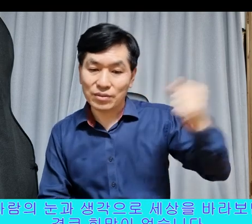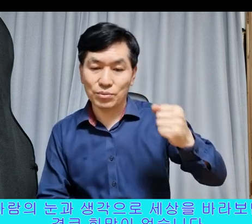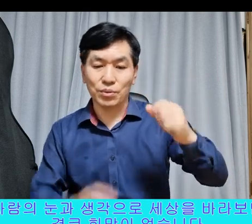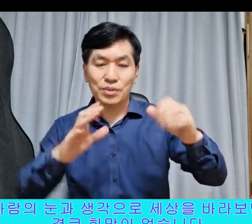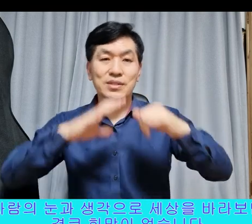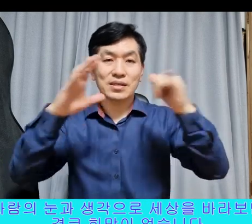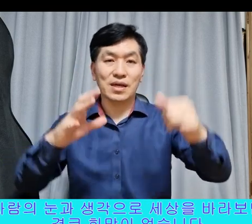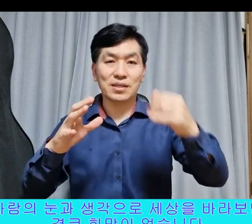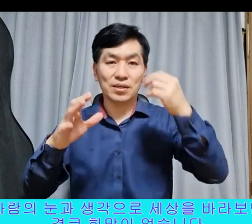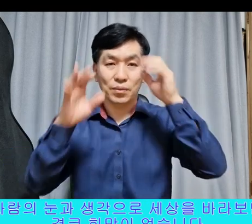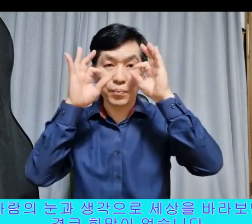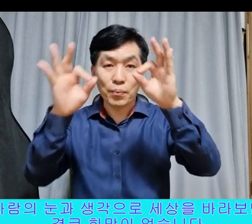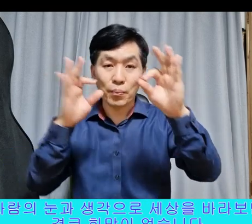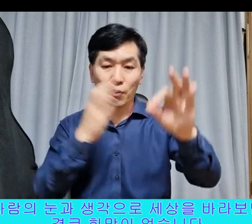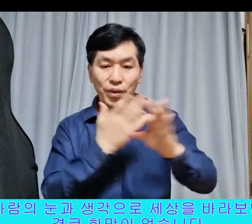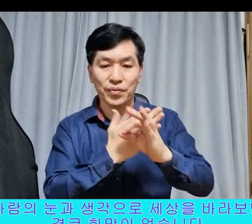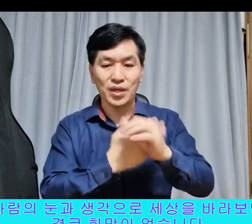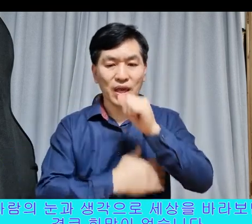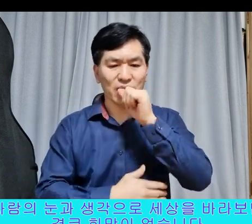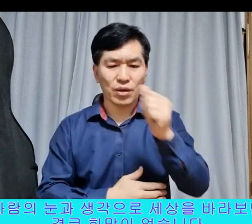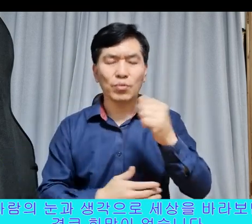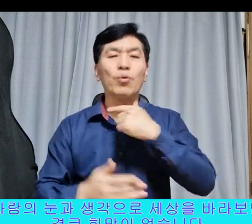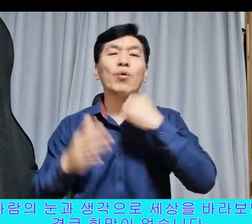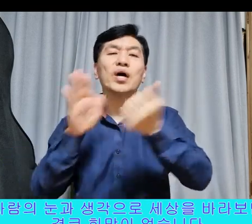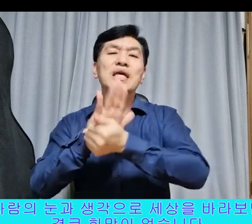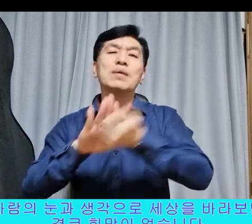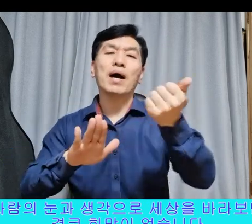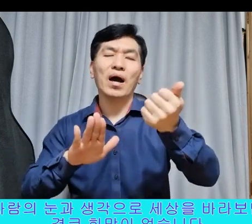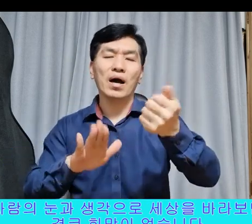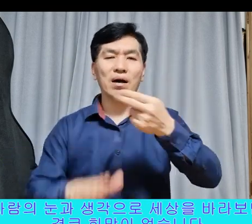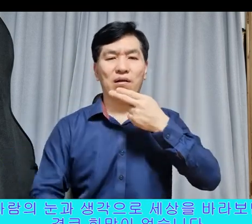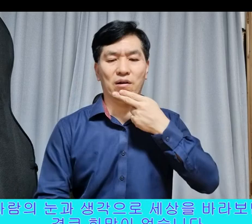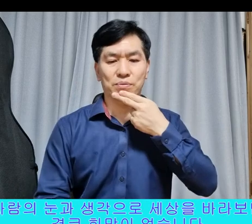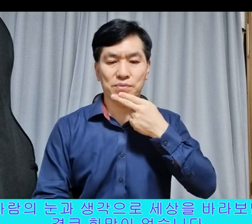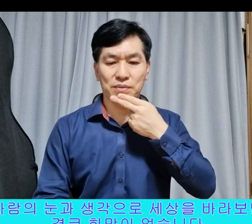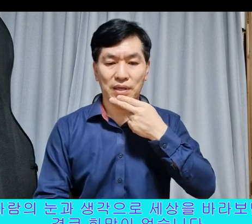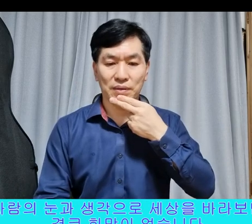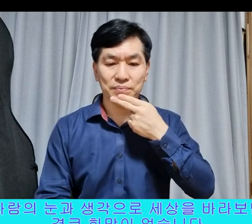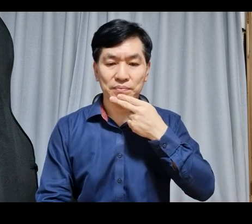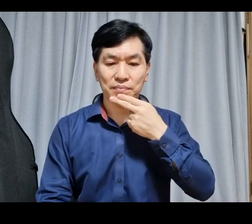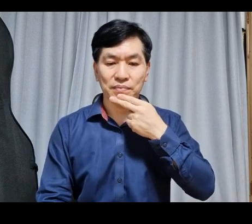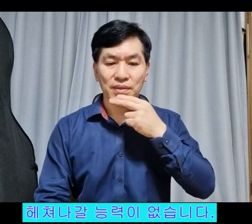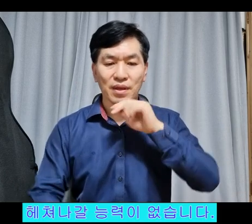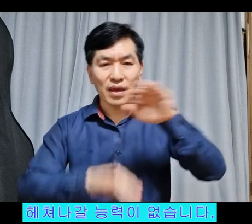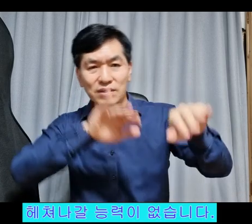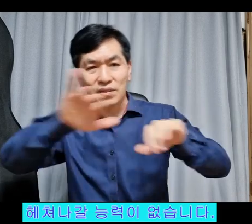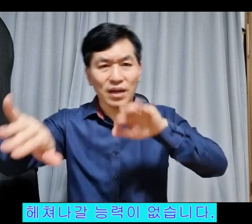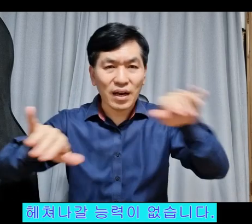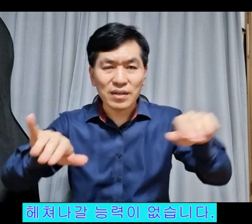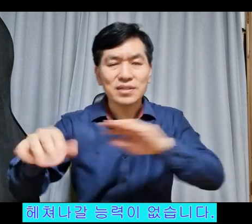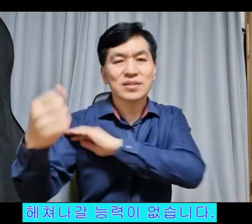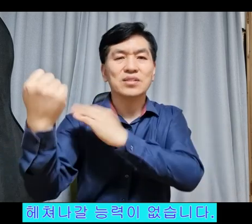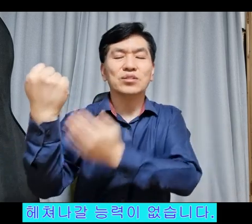생각으로 세상을 보면 결코 희망 없습니다. 헤쳐나갈